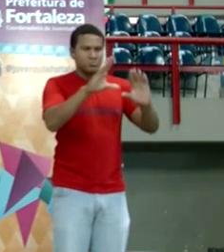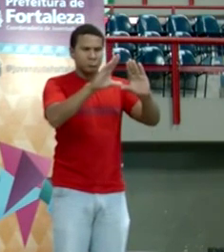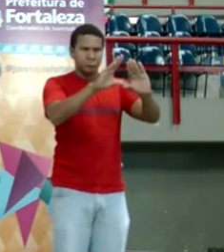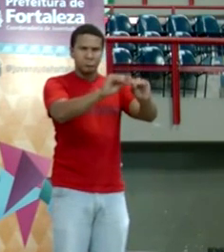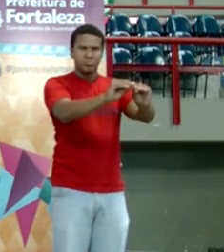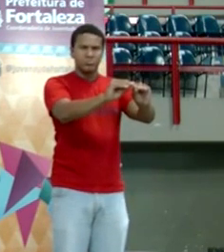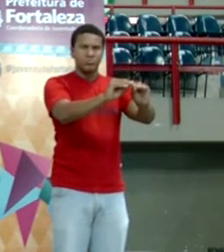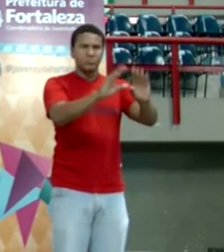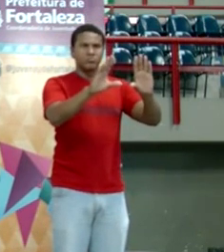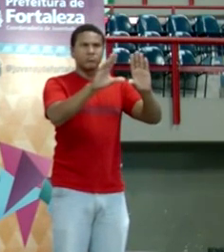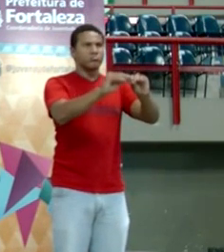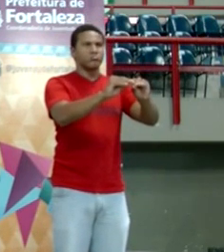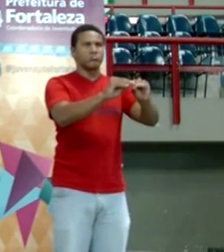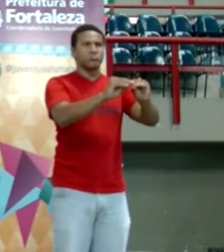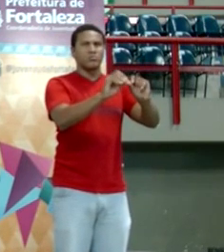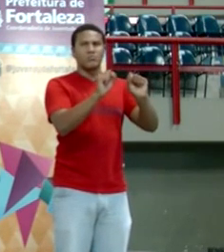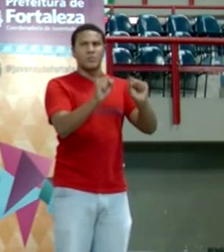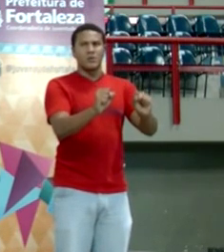vetar,